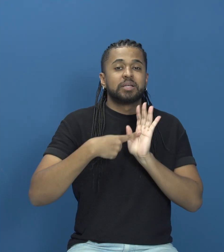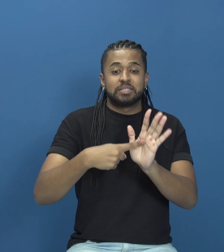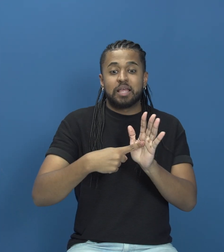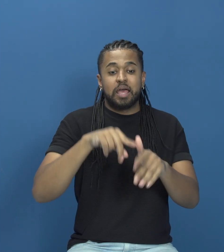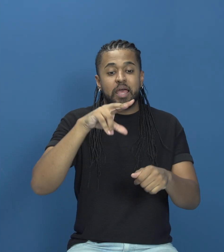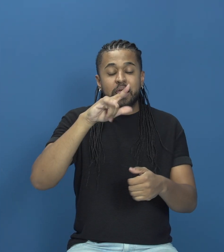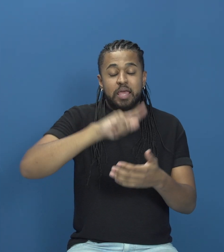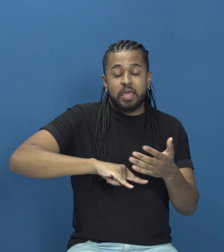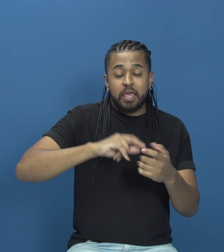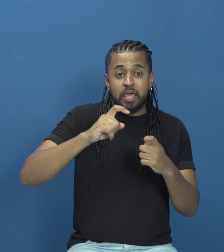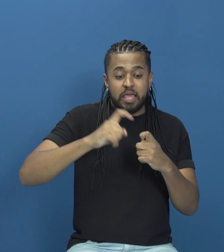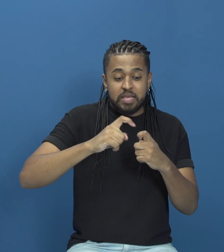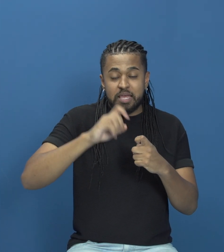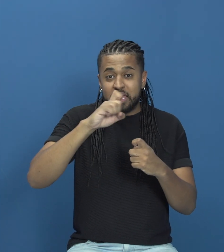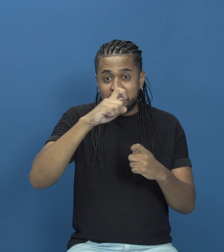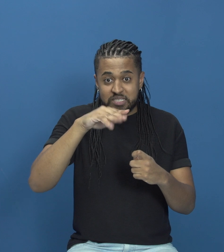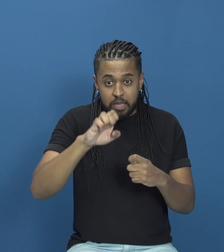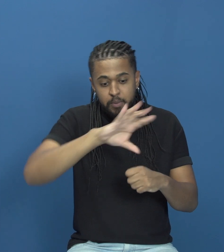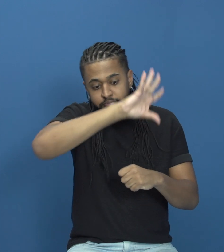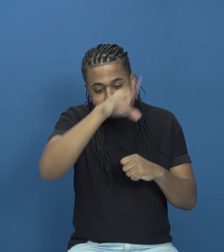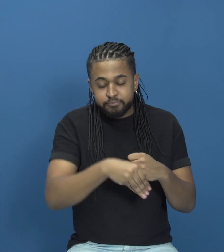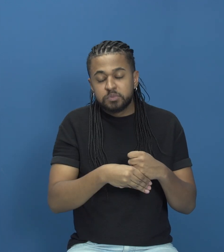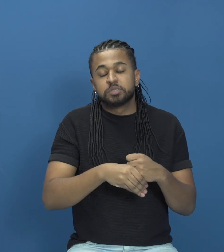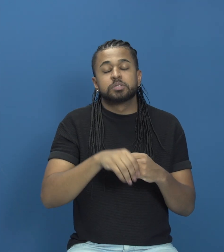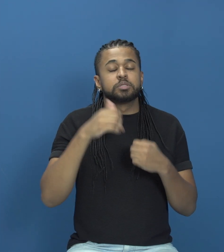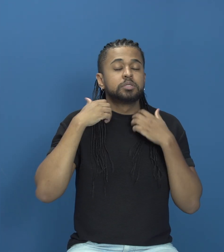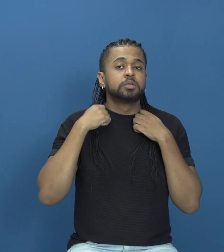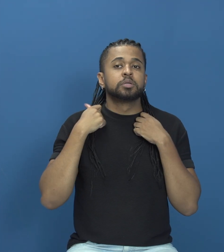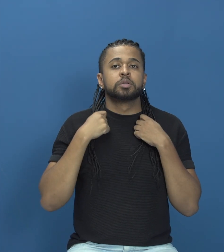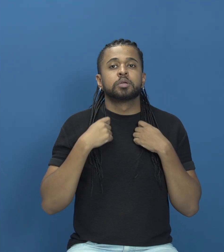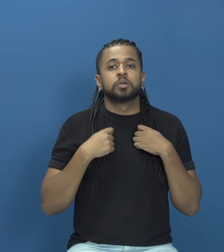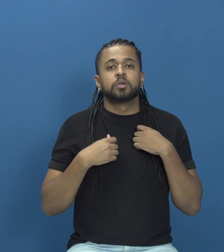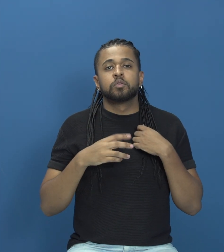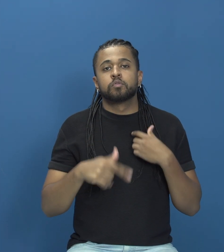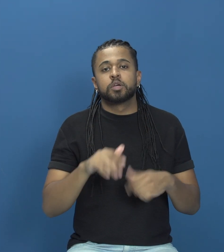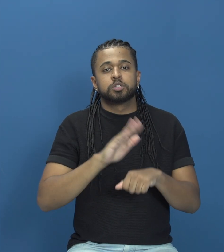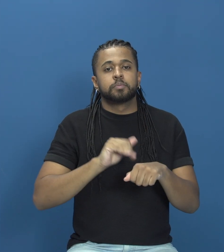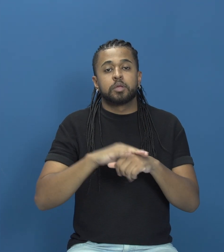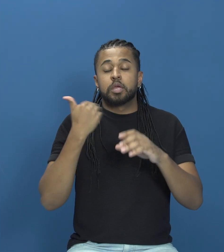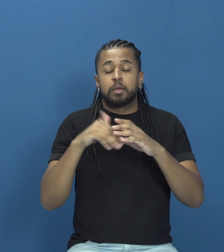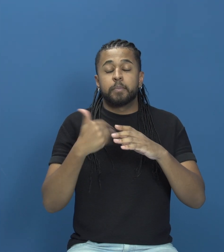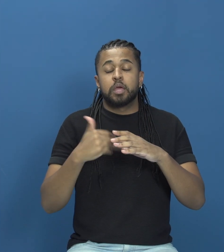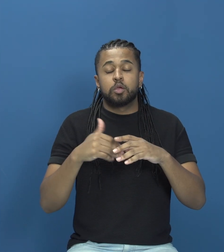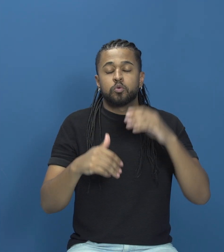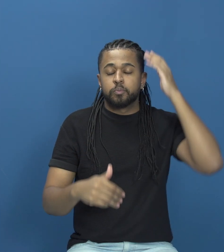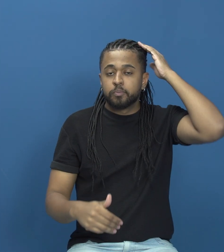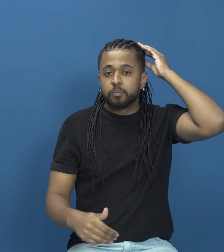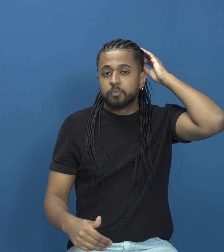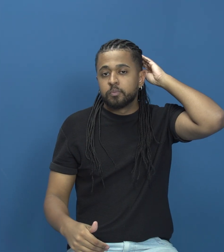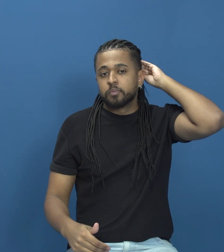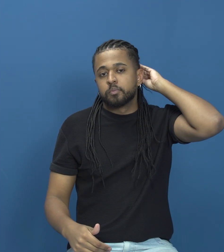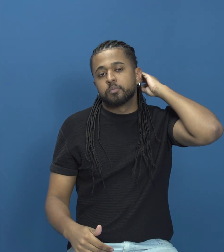exames comprobatórios complementares, ocasião em que serão convocados pelo e-mail, abre